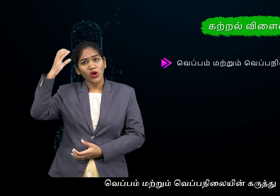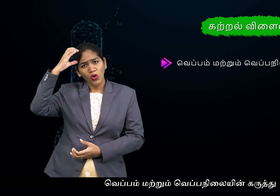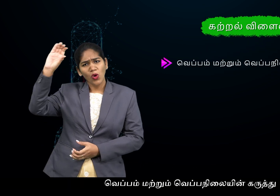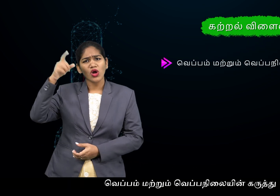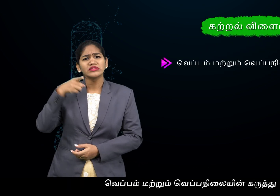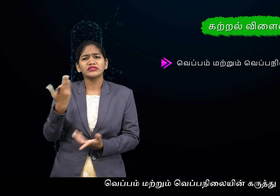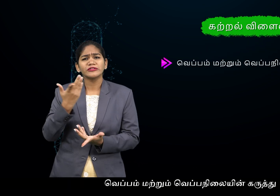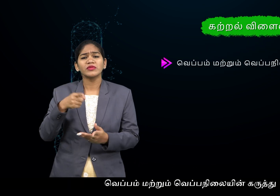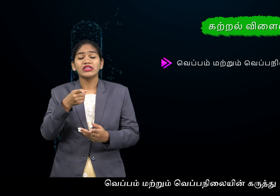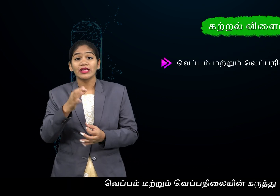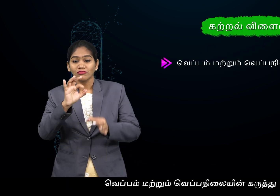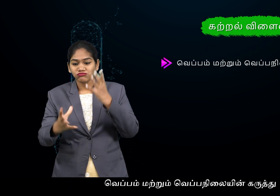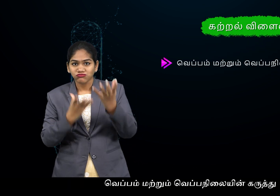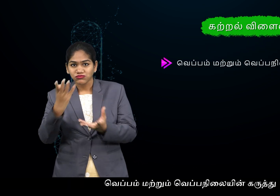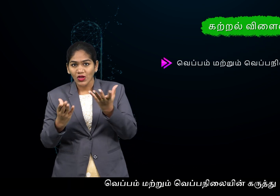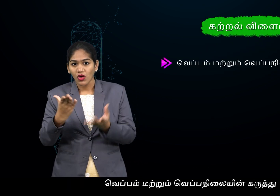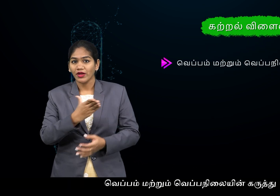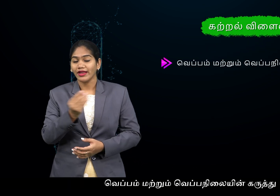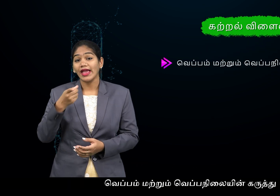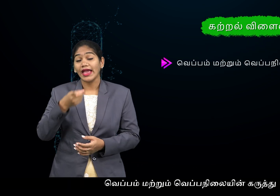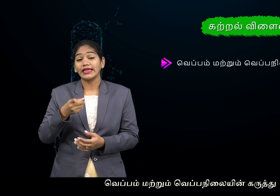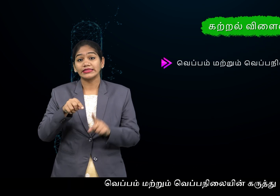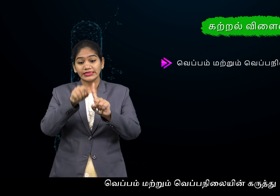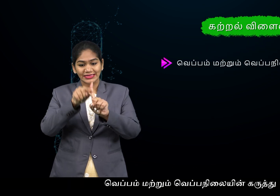வெப்பம் மற்றும் வெப்பநிலையின் கருத்து.